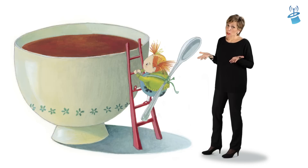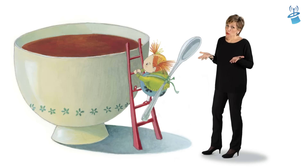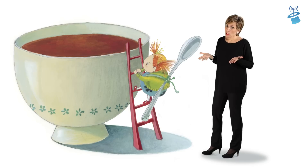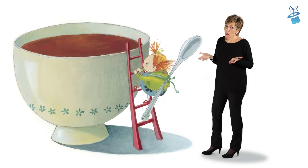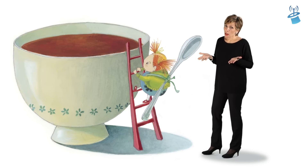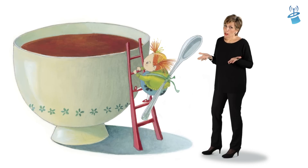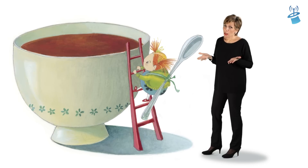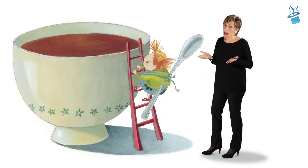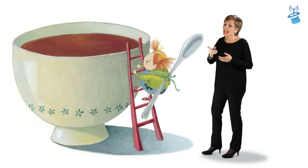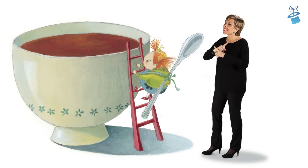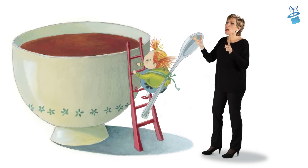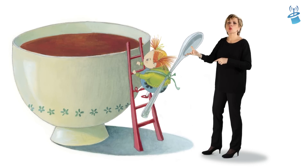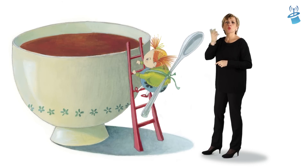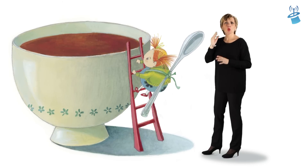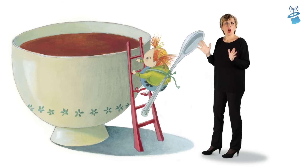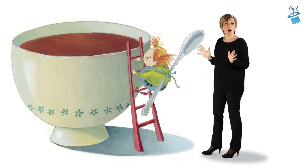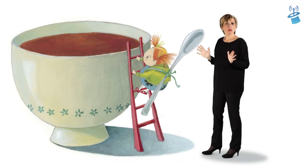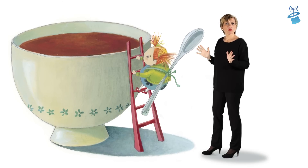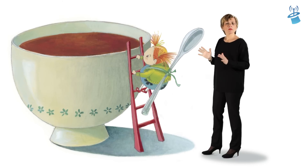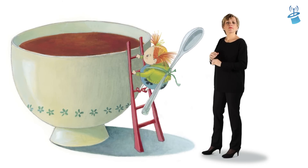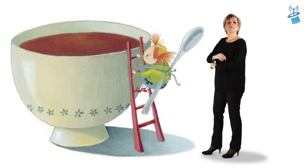troppo budino, che ti viene male al pancino.